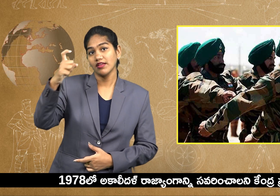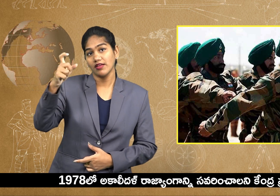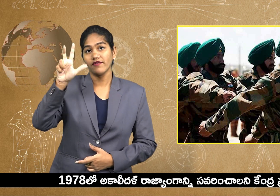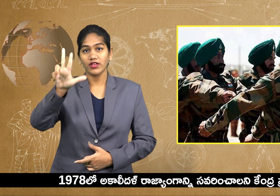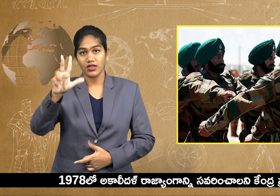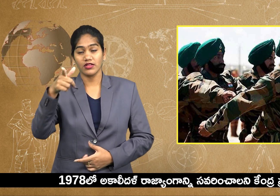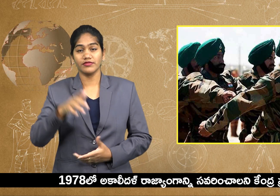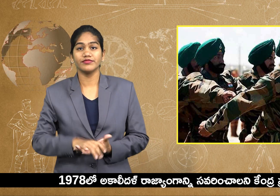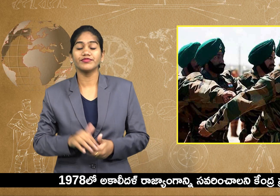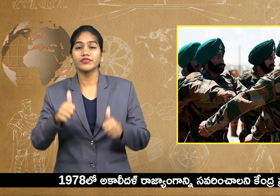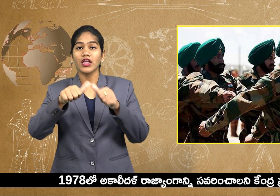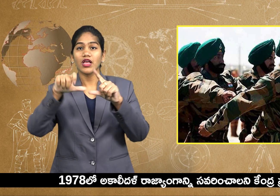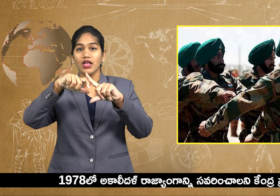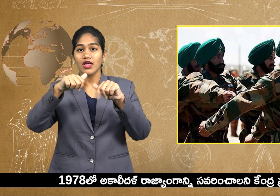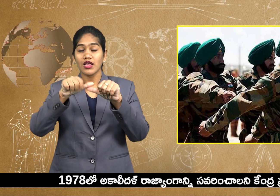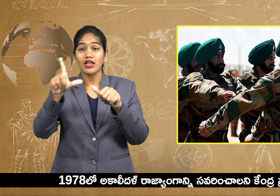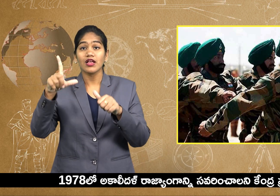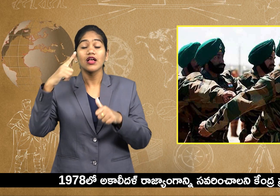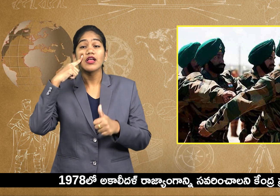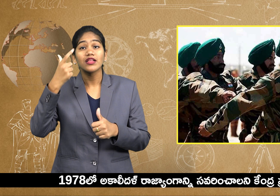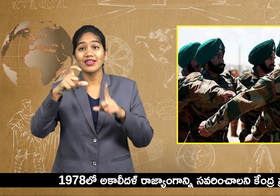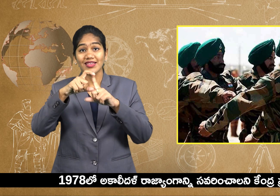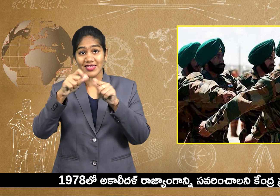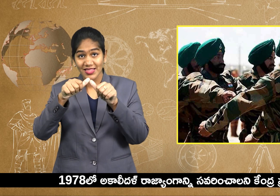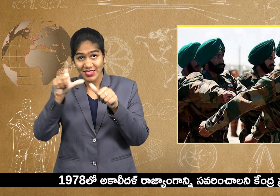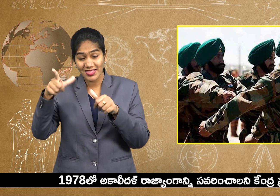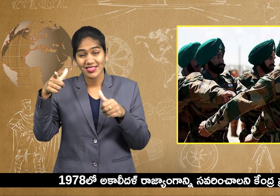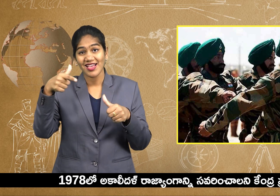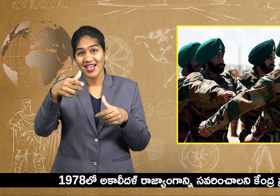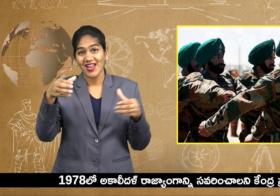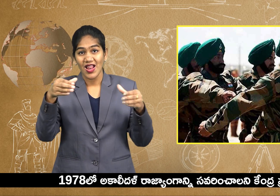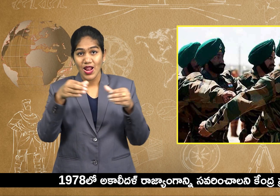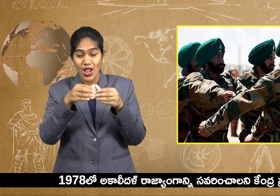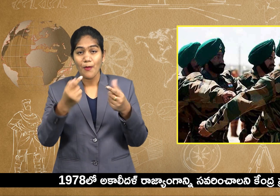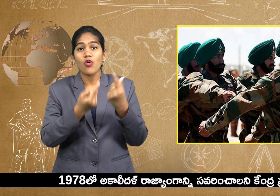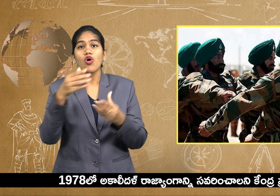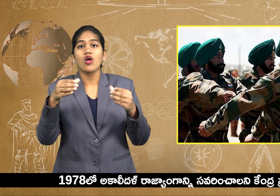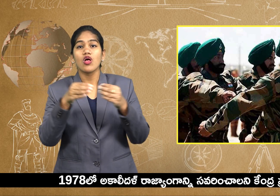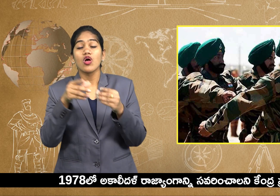(1978) అకాలీదళ్ రాజ్యాంగాన్ని సవరించాలని కేంద్ర ప్రభుత్వాన్ని కోరింది.